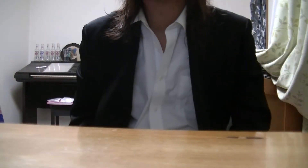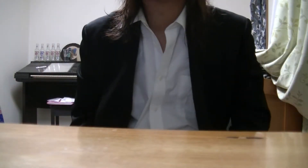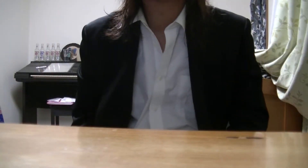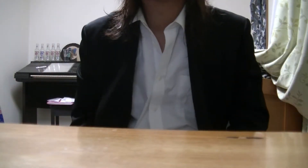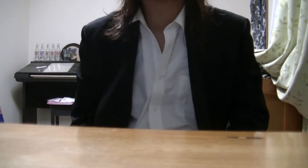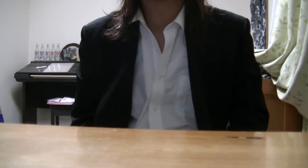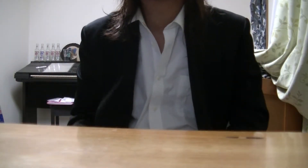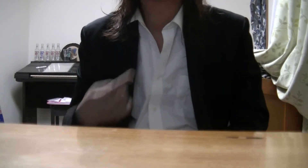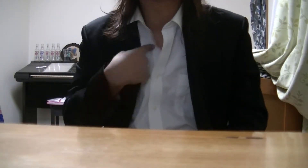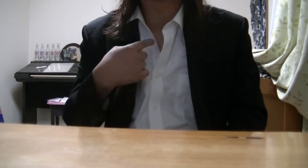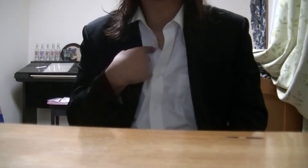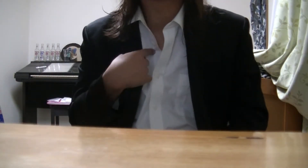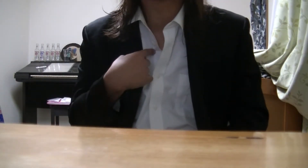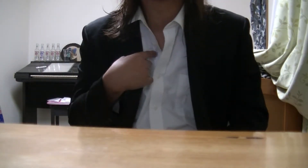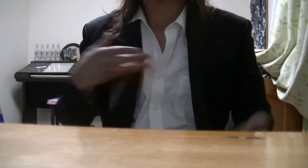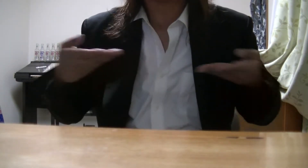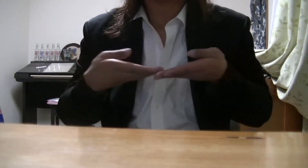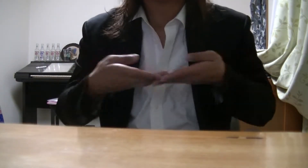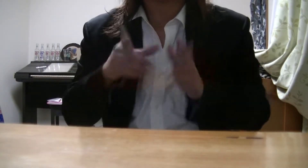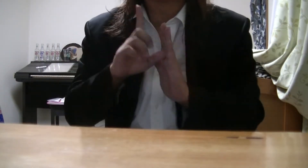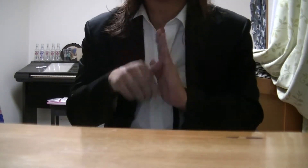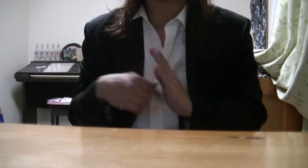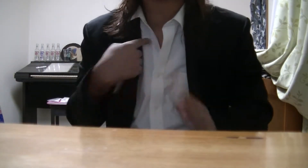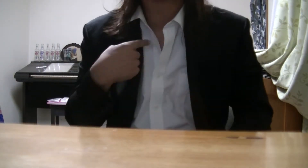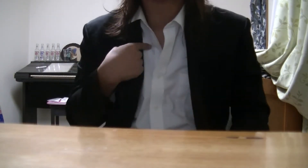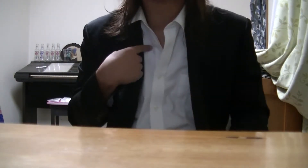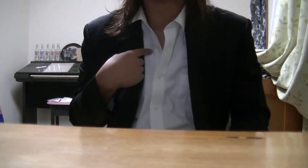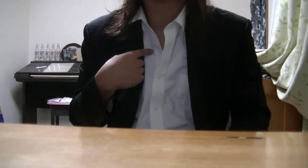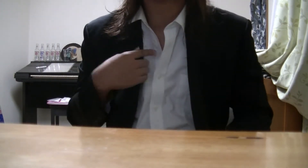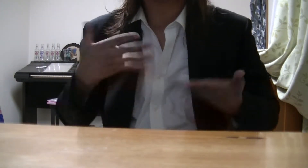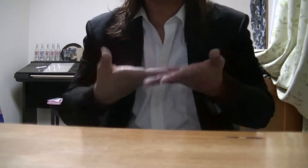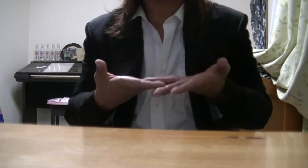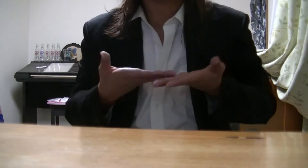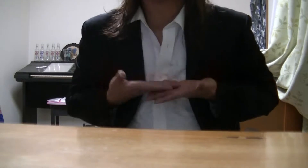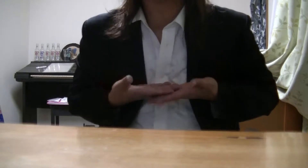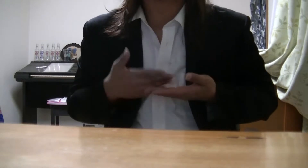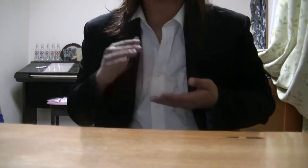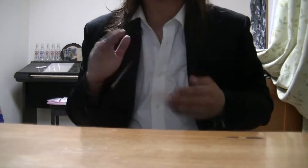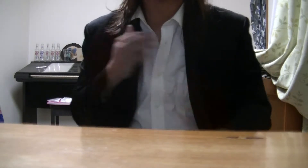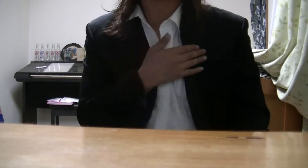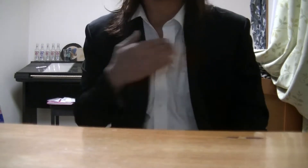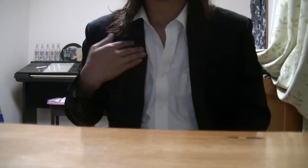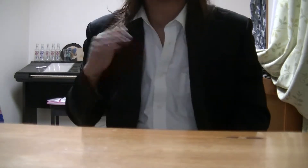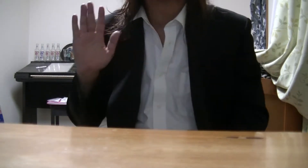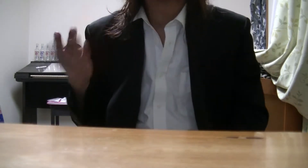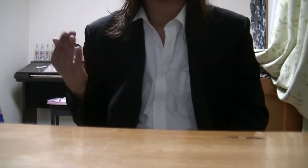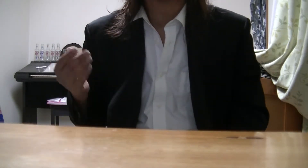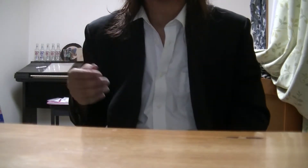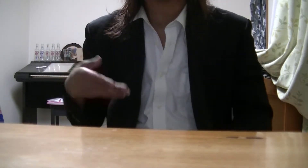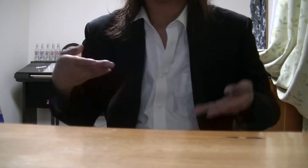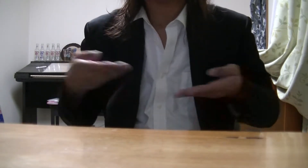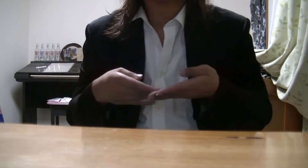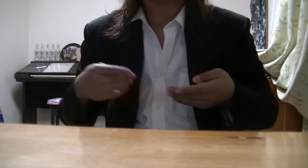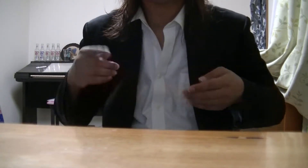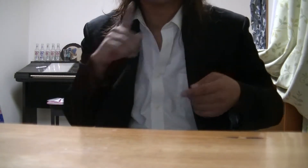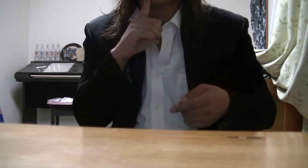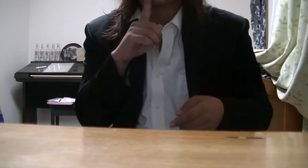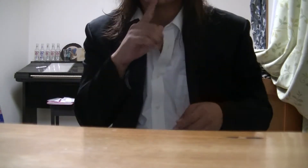。僕仕事してる時は自分のことすごい承認できるんですけど、休みの日とか予定が空いてると自分を承認できない